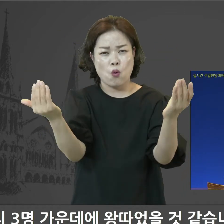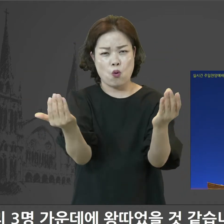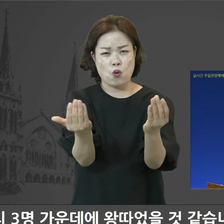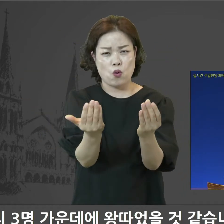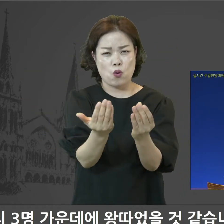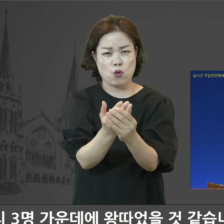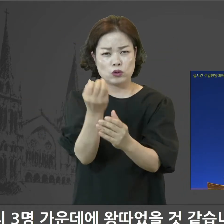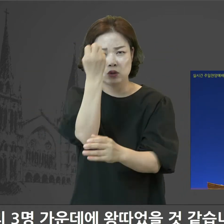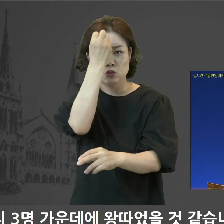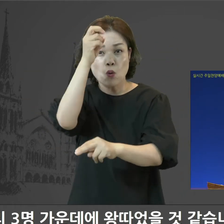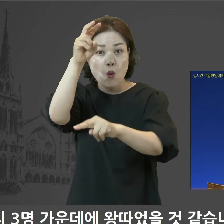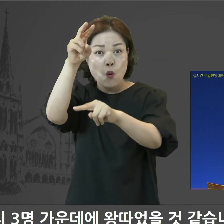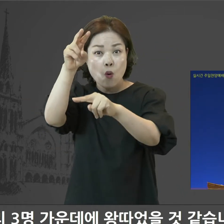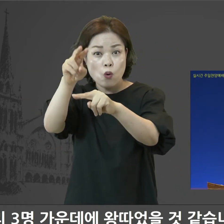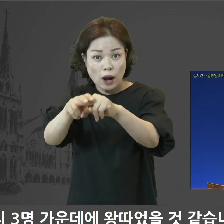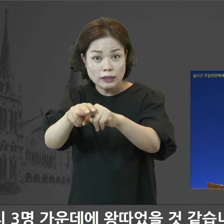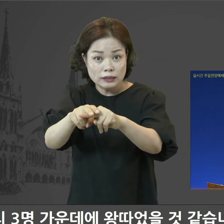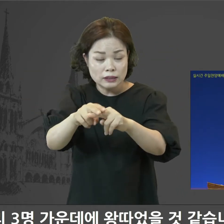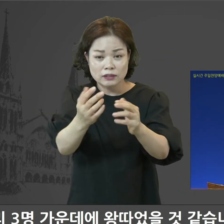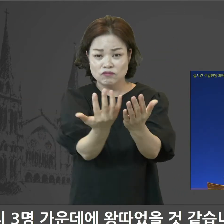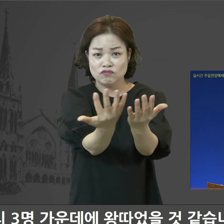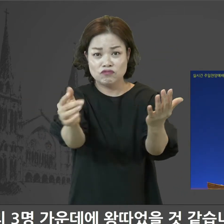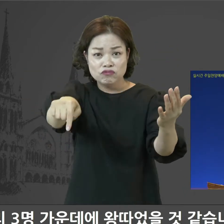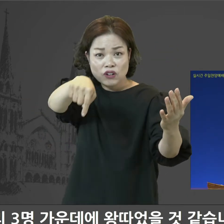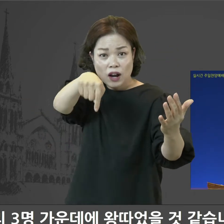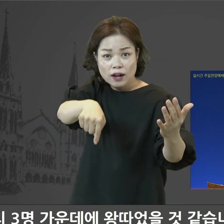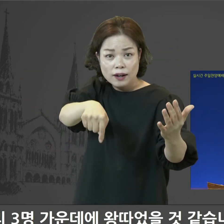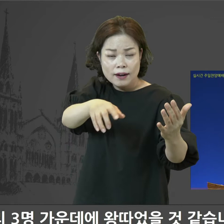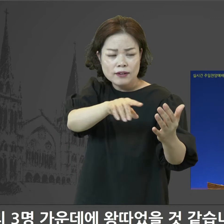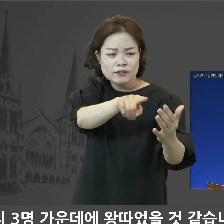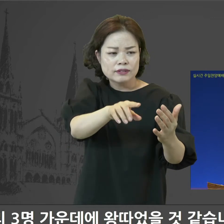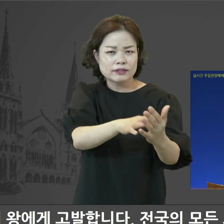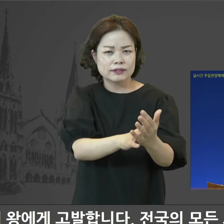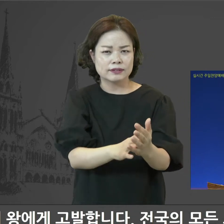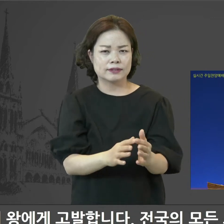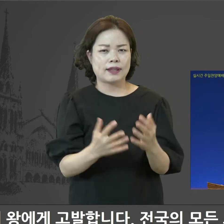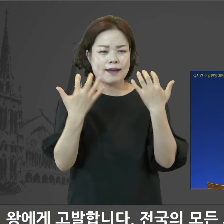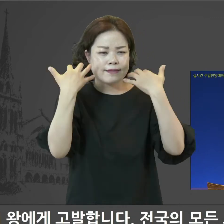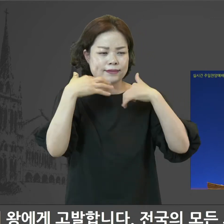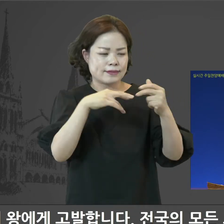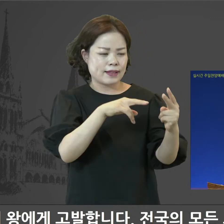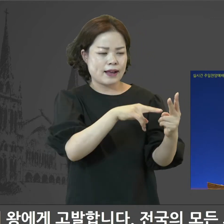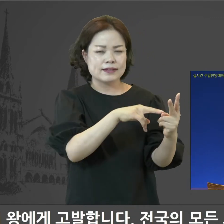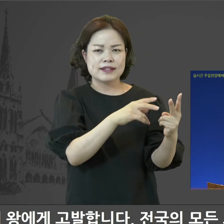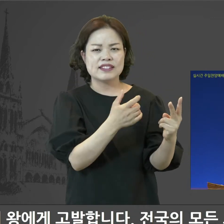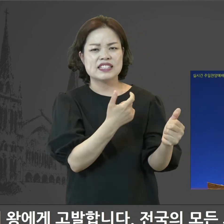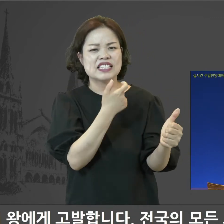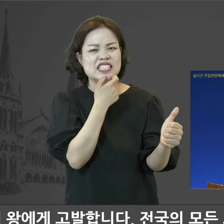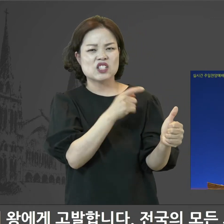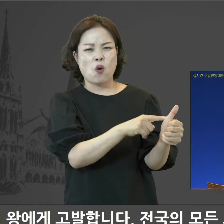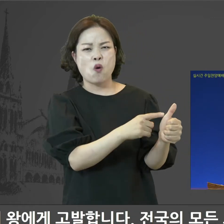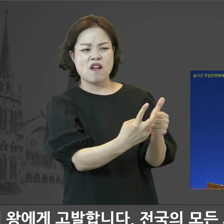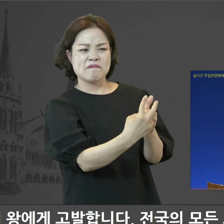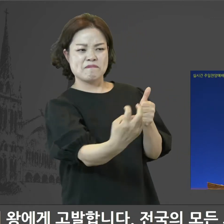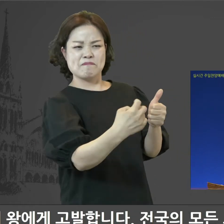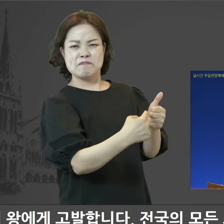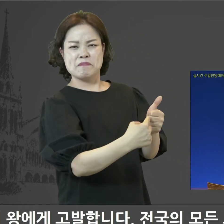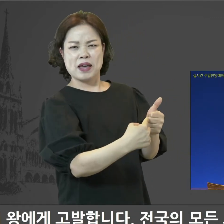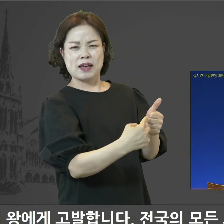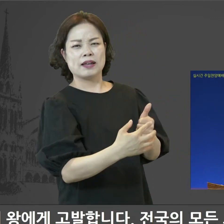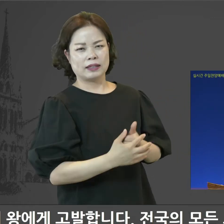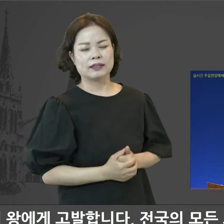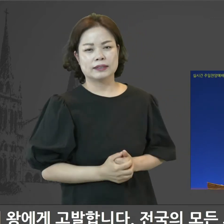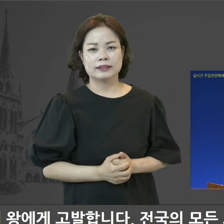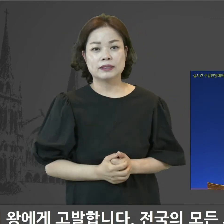그런 고관들 가운데 정말 그들이 다니엘을 싫어했을 것 같다라는 생각도 해보았습니다. 여러분,